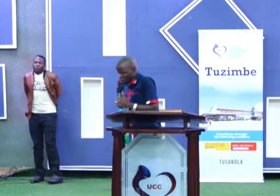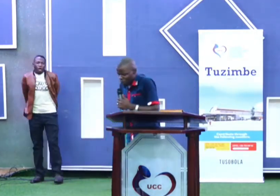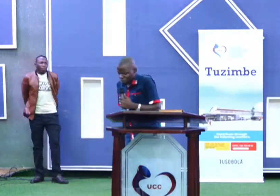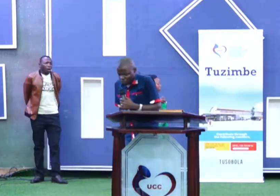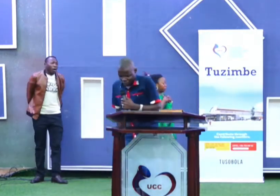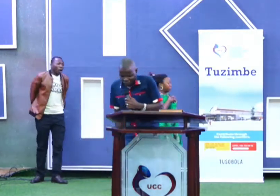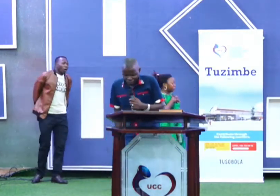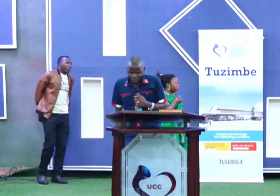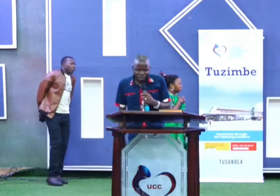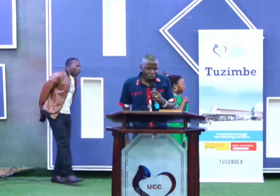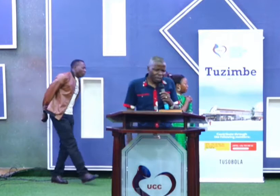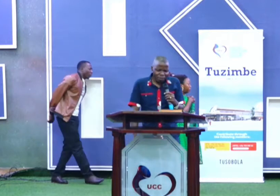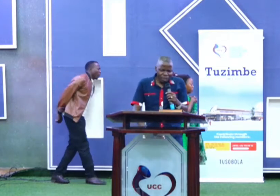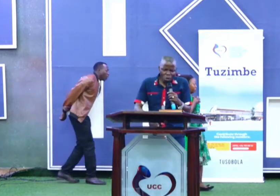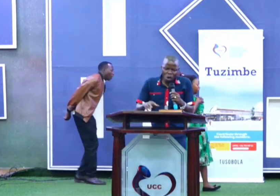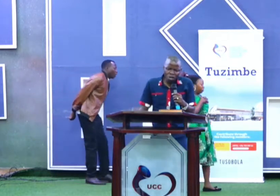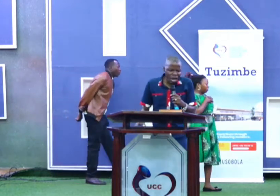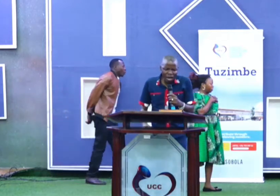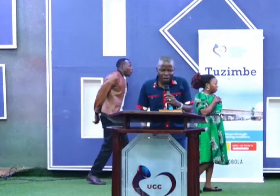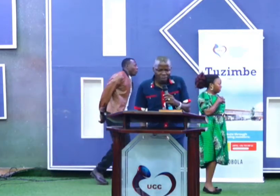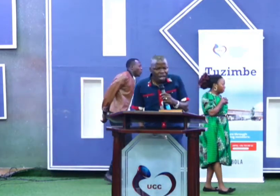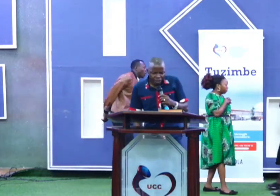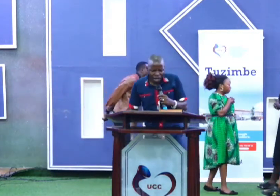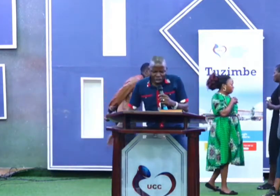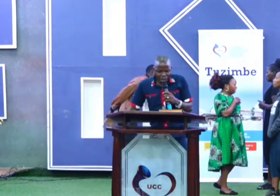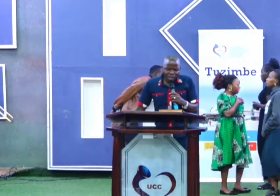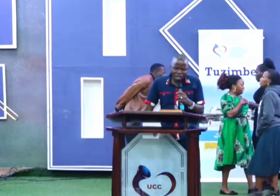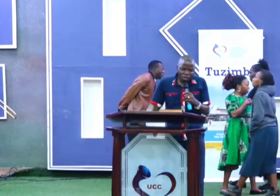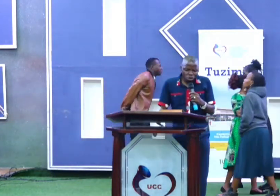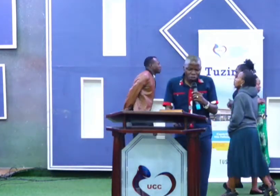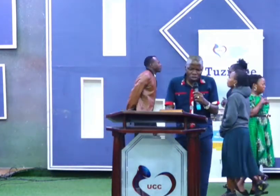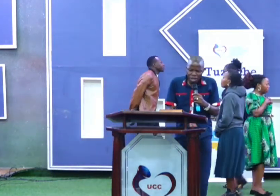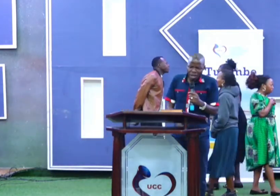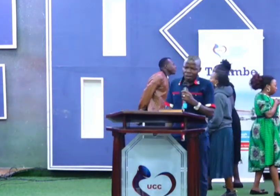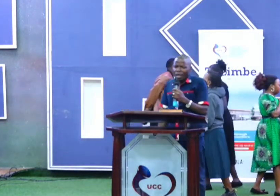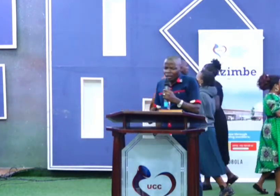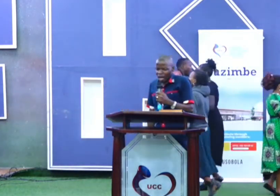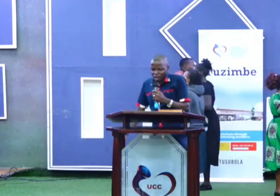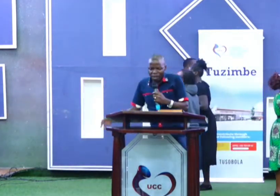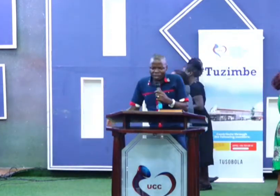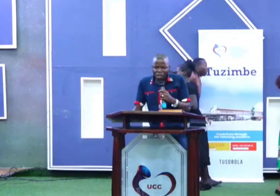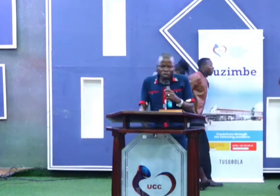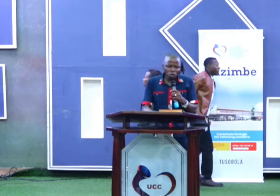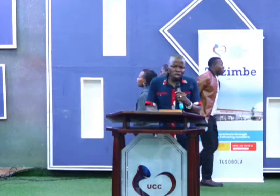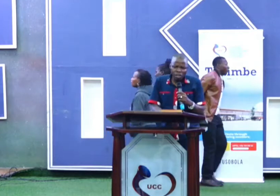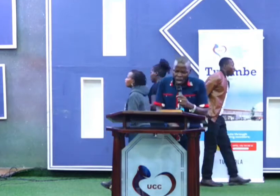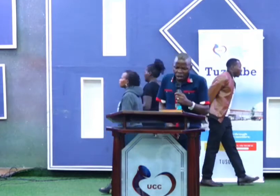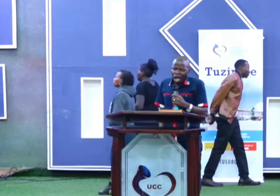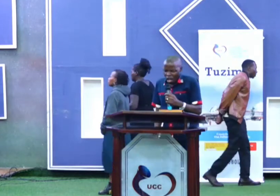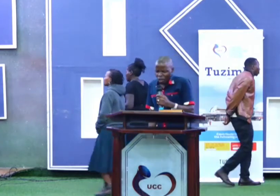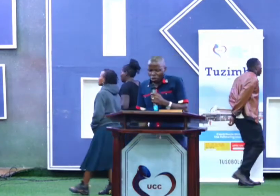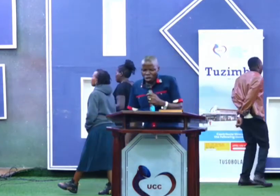w'eggulu, ye muberebere mu byonna. Yatabaganya ebintu byonna, yatabaganya ebintu